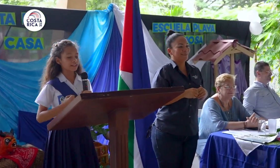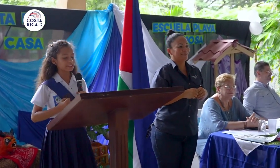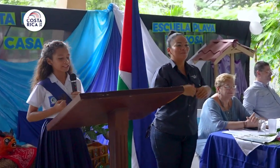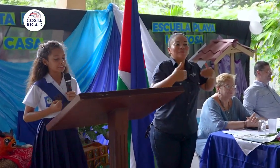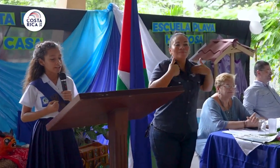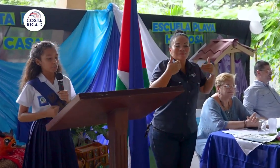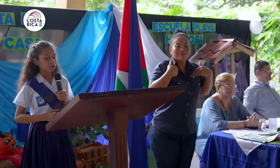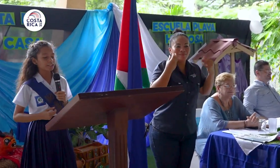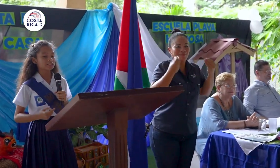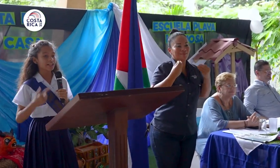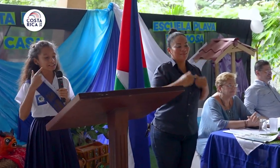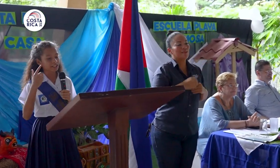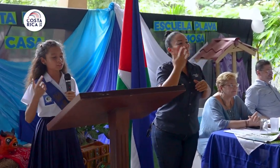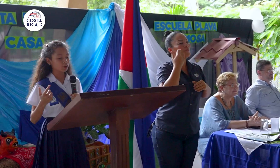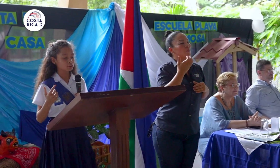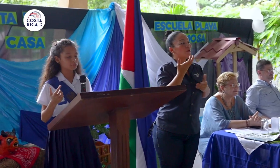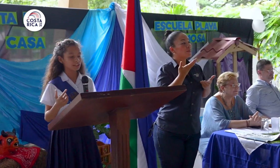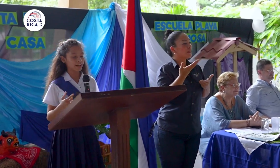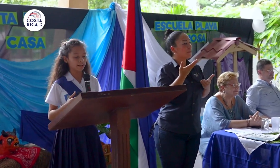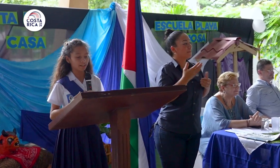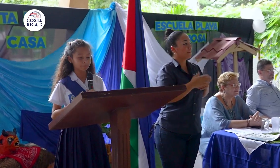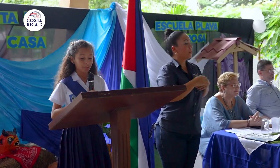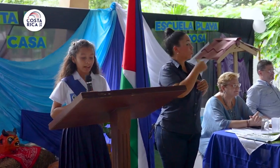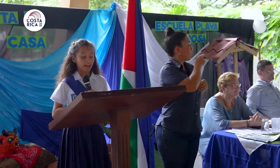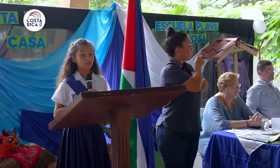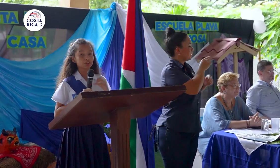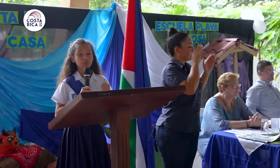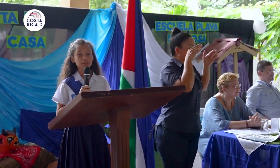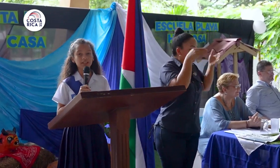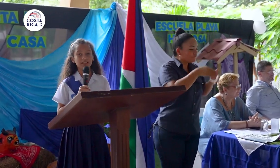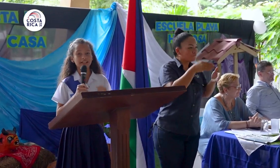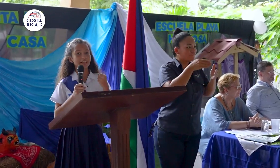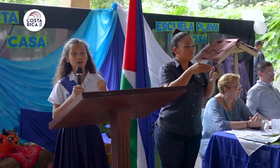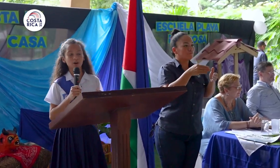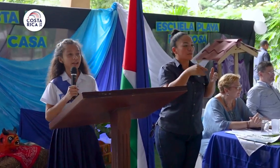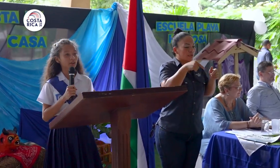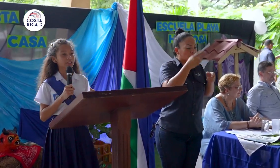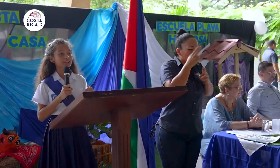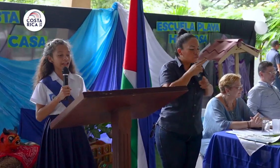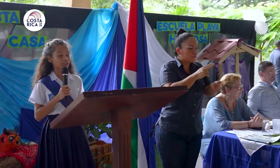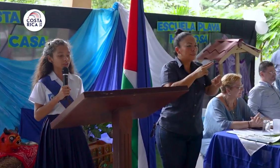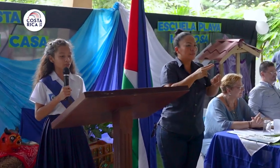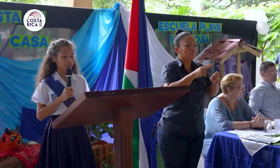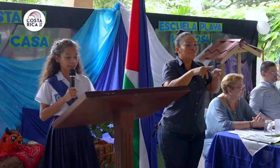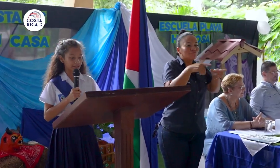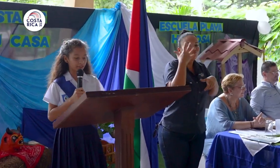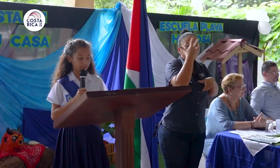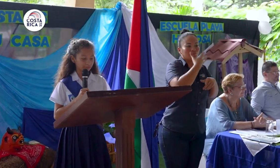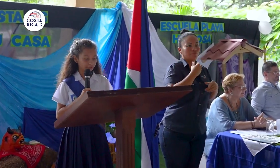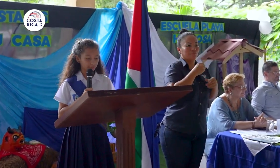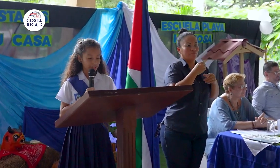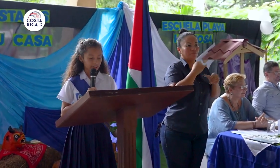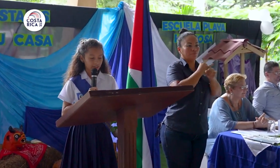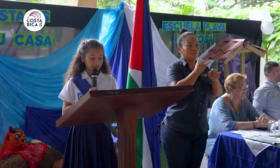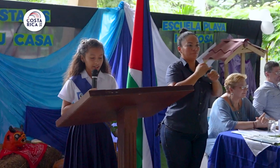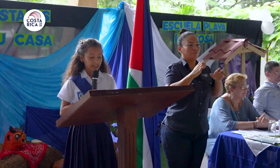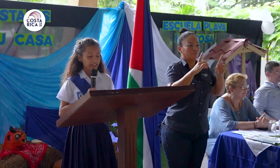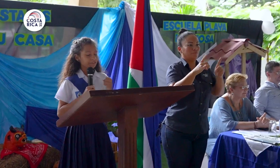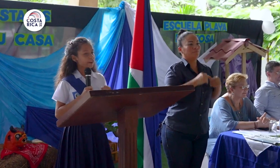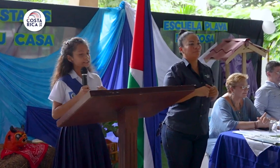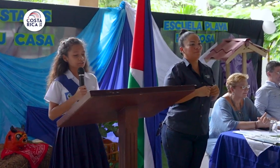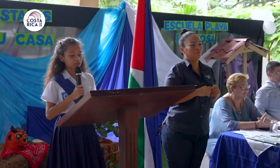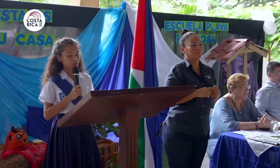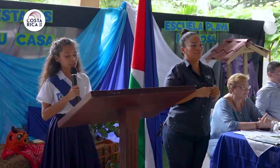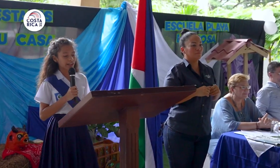Muy felices, porque usted centró su mirada a nuestro humilde y acogedor centro educativo.